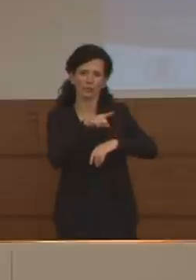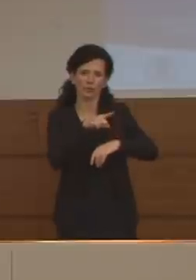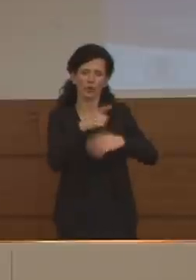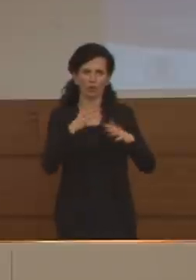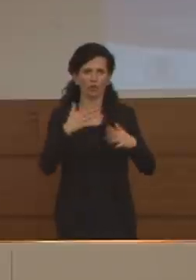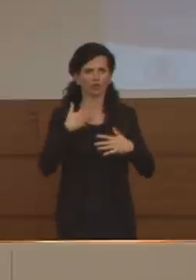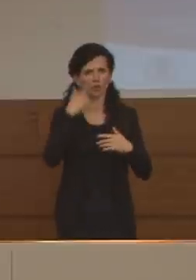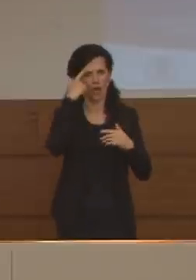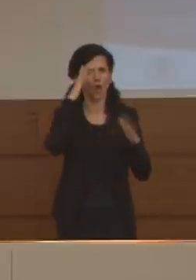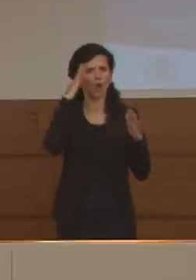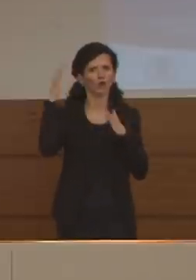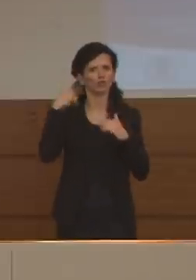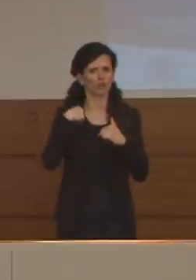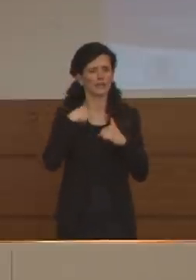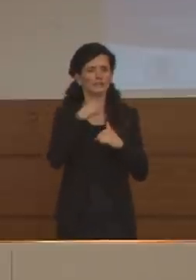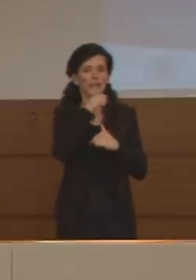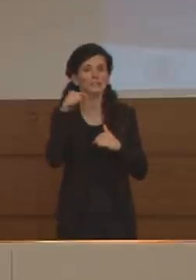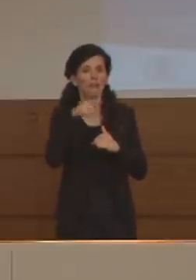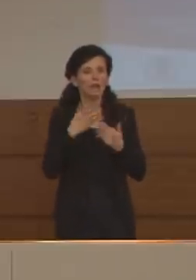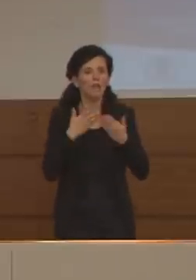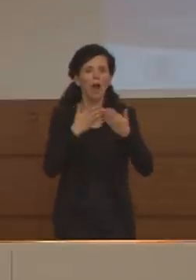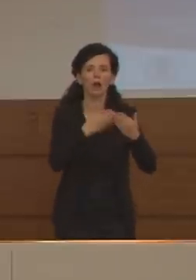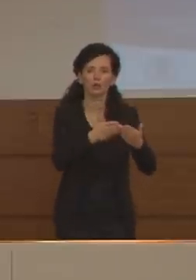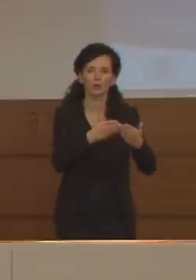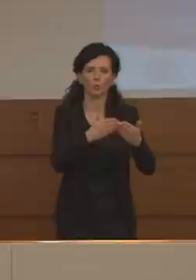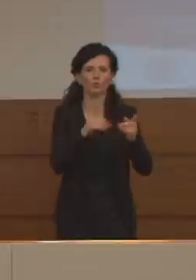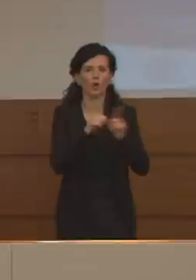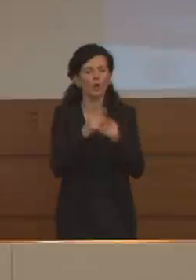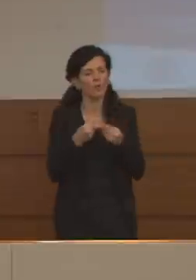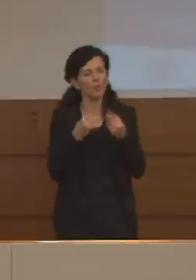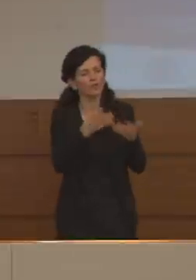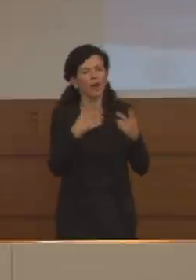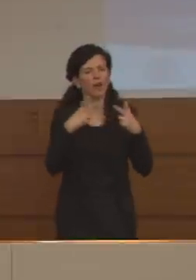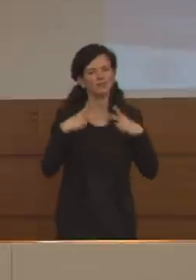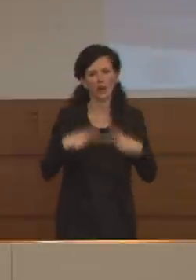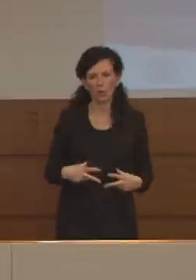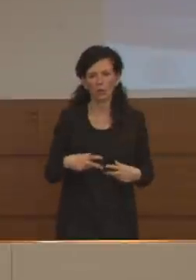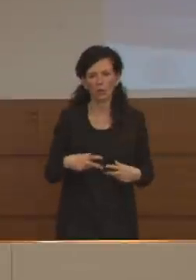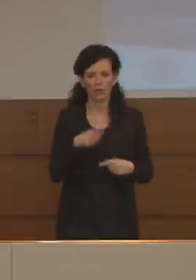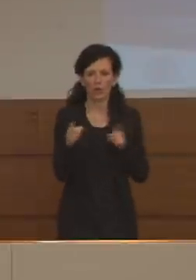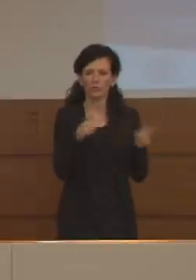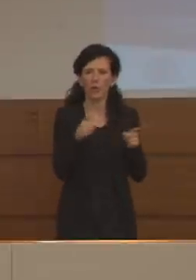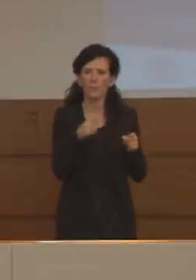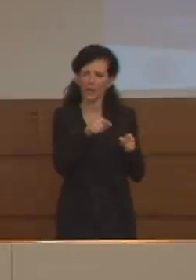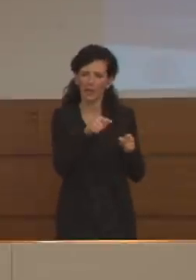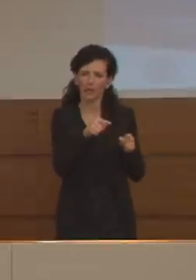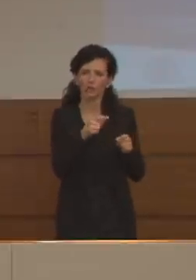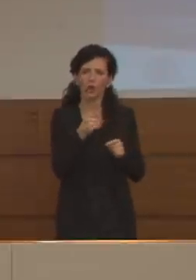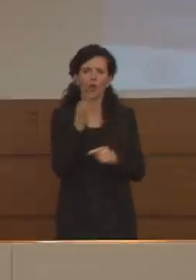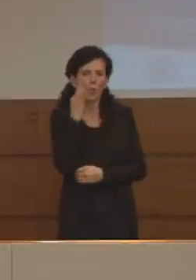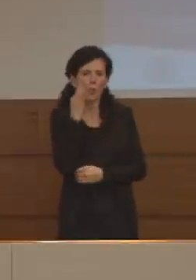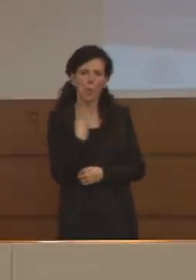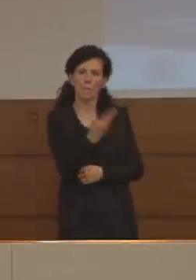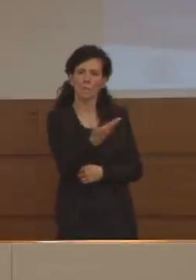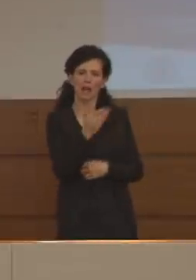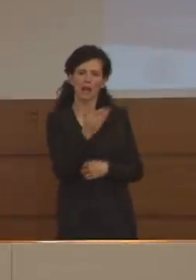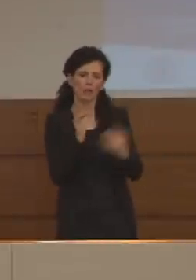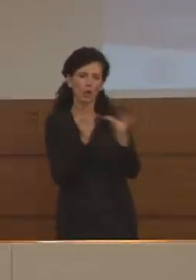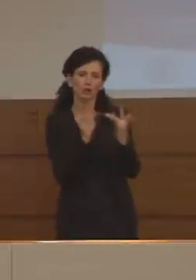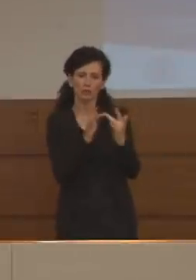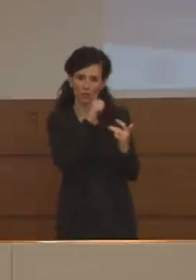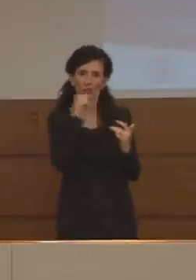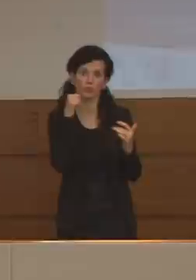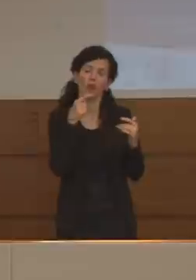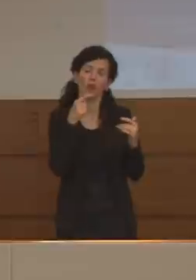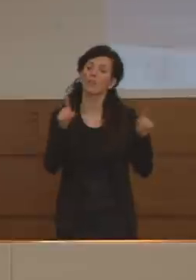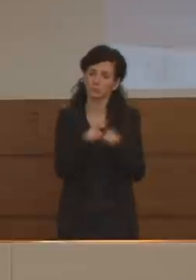una rassicurazione che vada oltre la nostra il nostro umano contatto ma addirittura anche per il personale